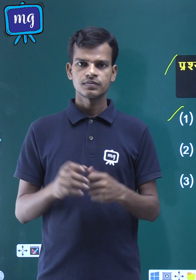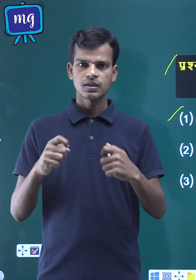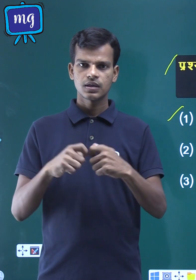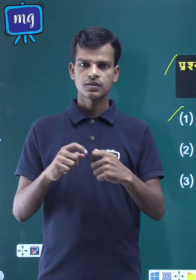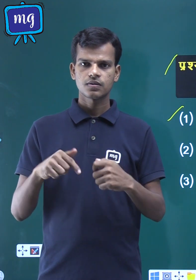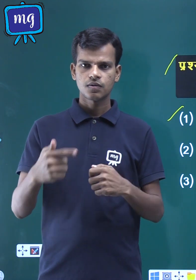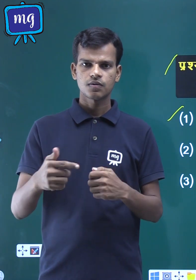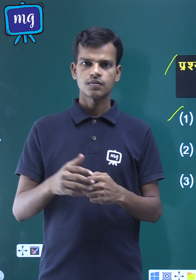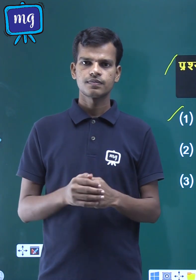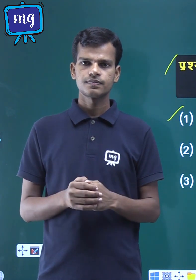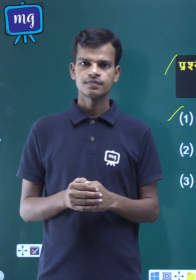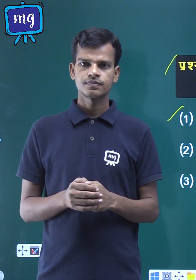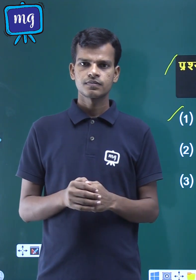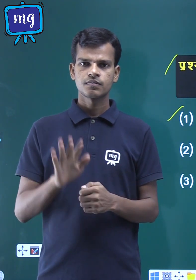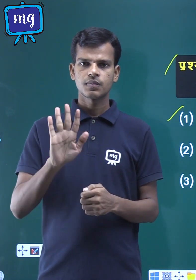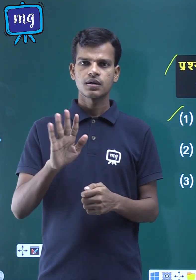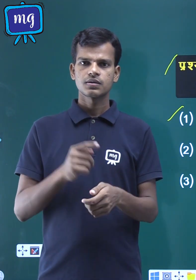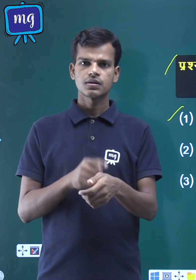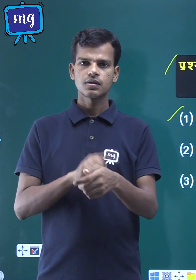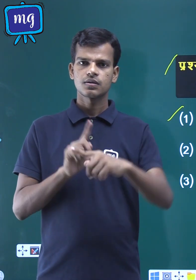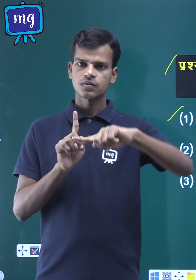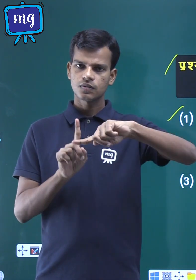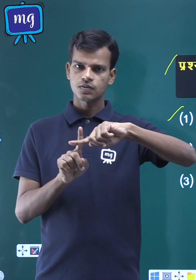और 5 का योग